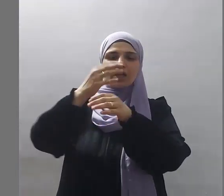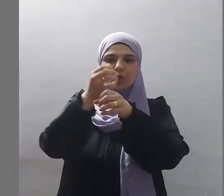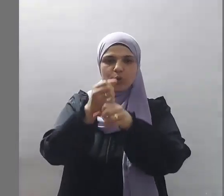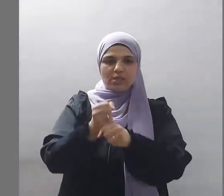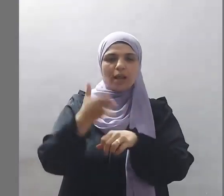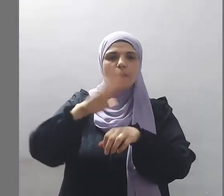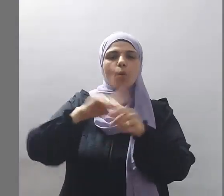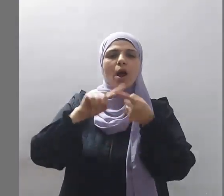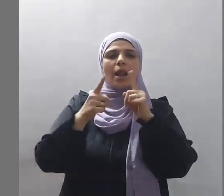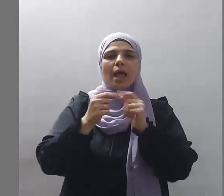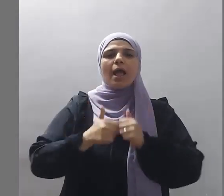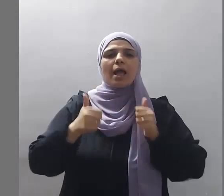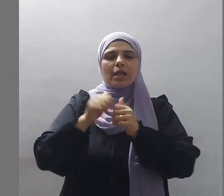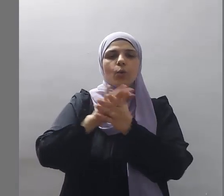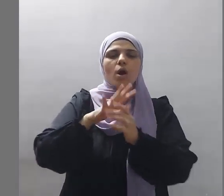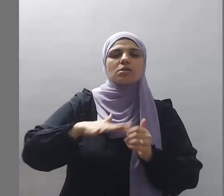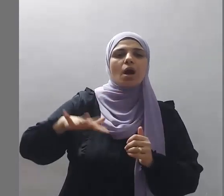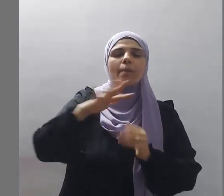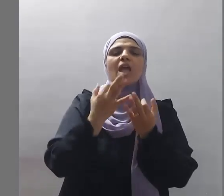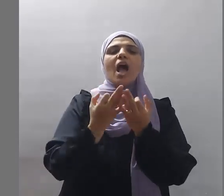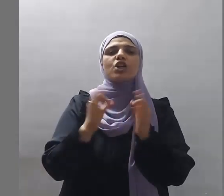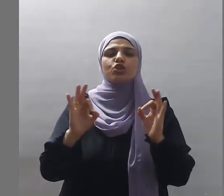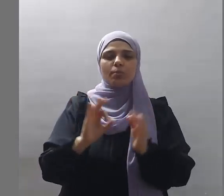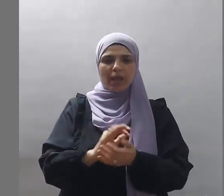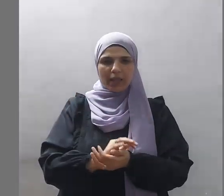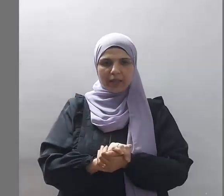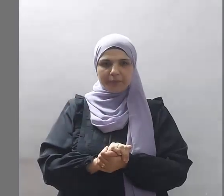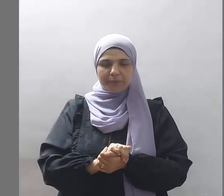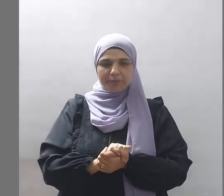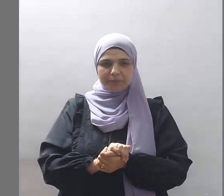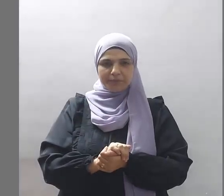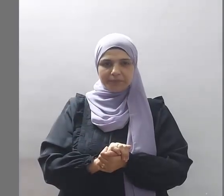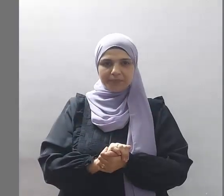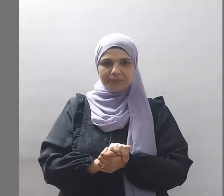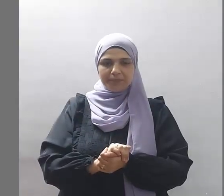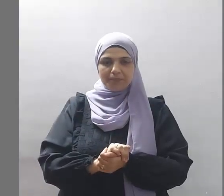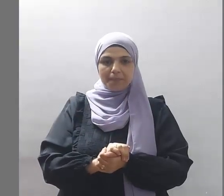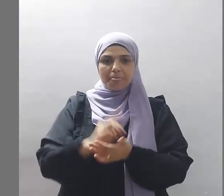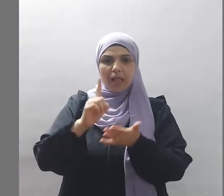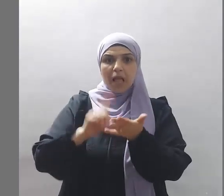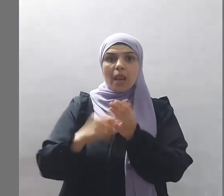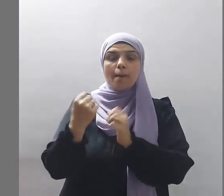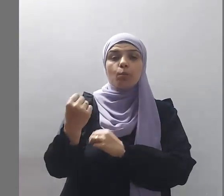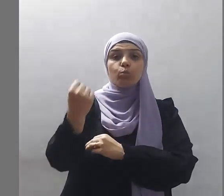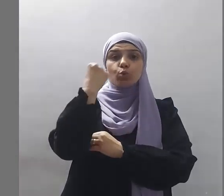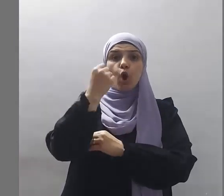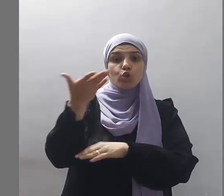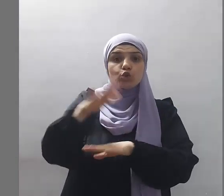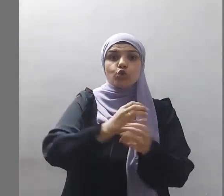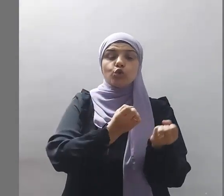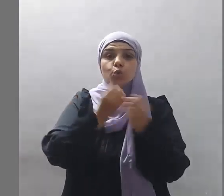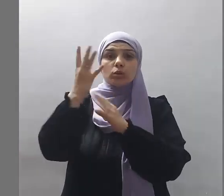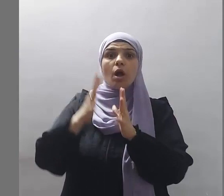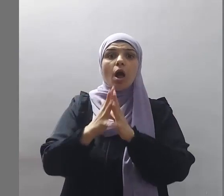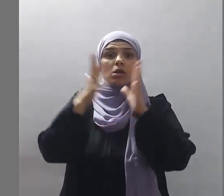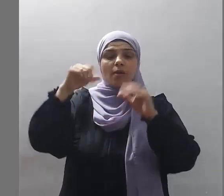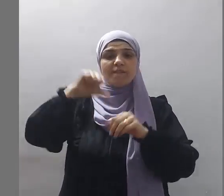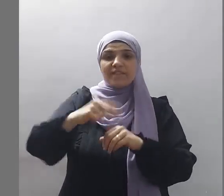عليه وسلم وعلى آله وصحبه أجمعين. إن بطولات الشهداء العظام في تاريخ أمتنا